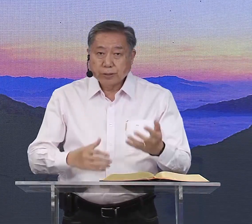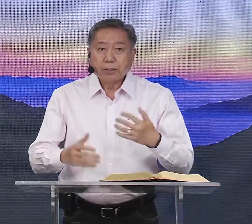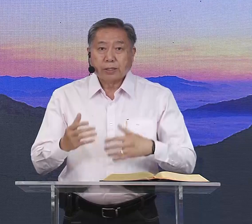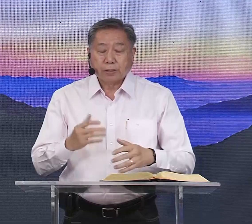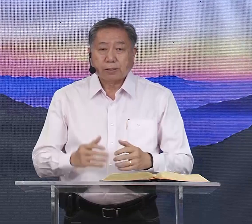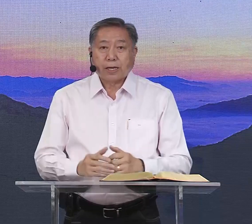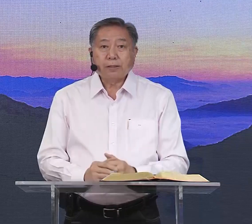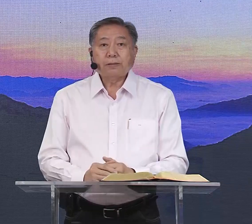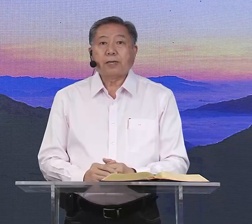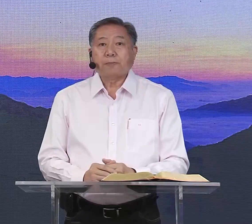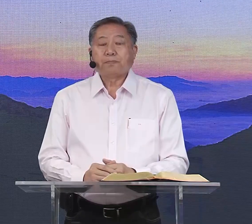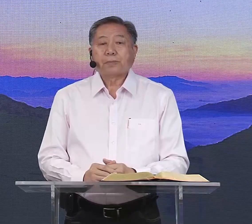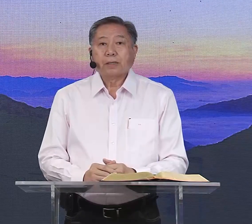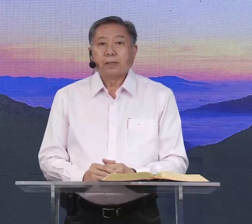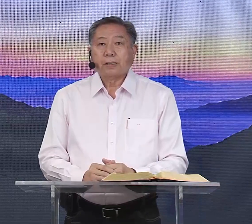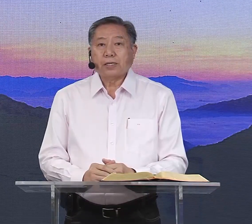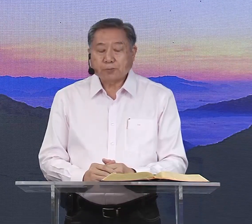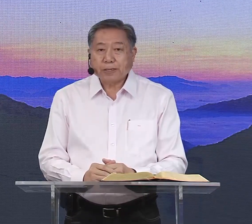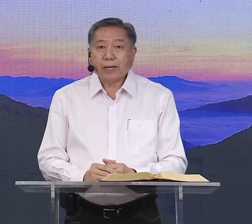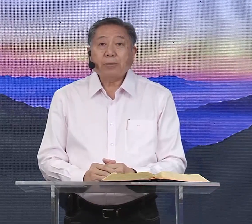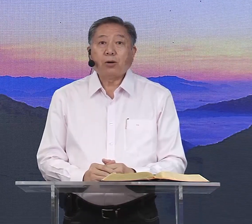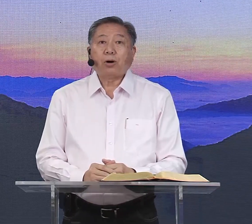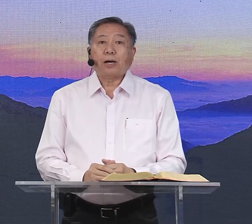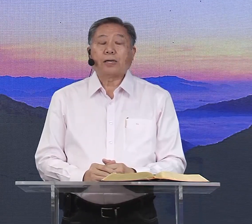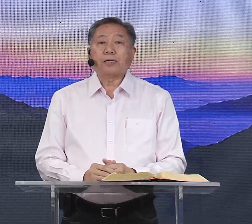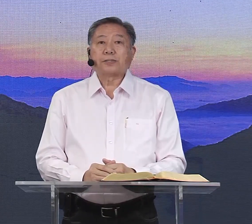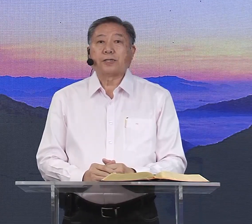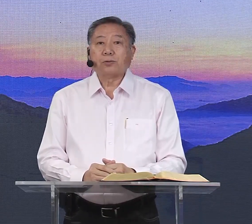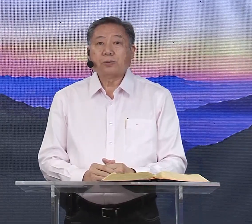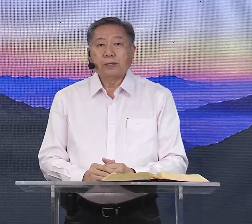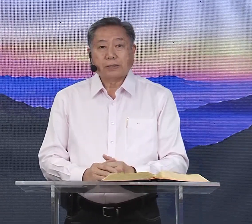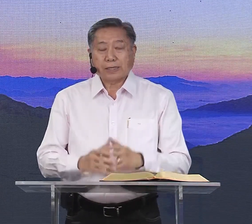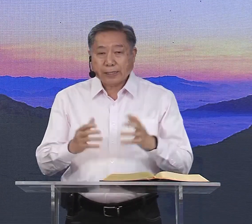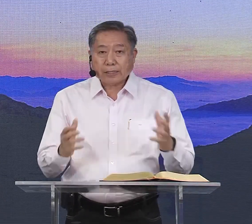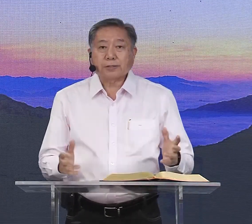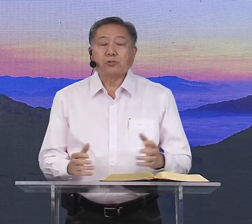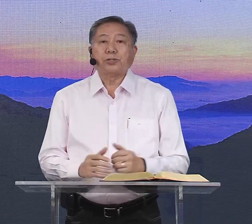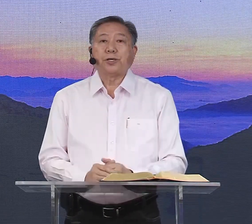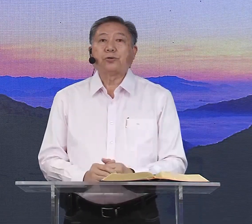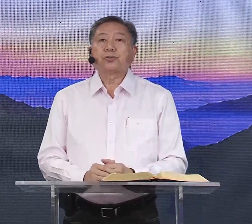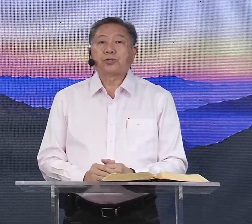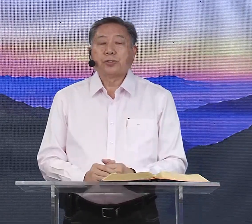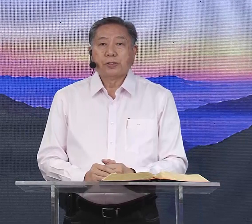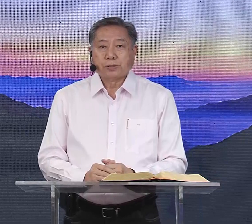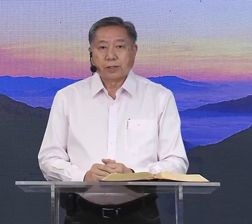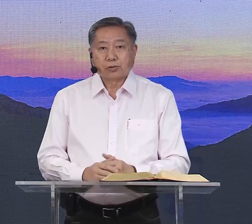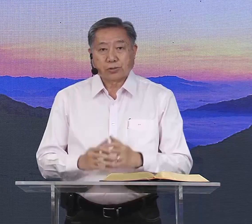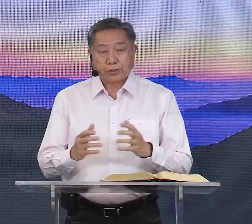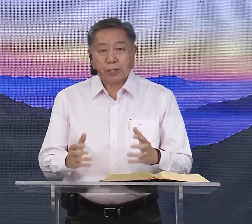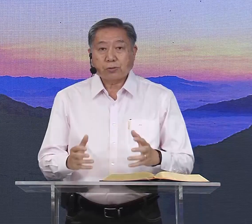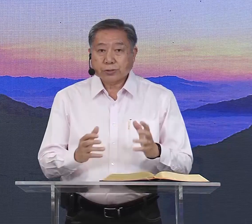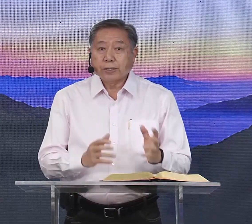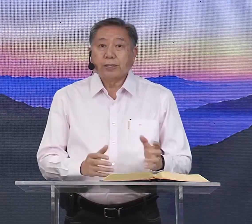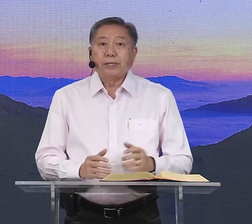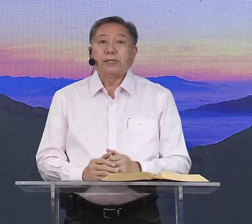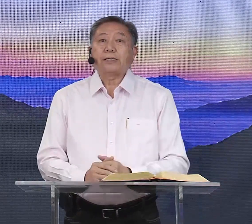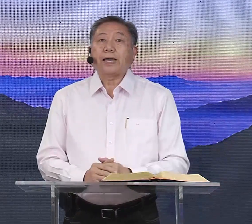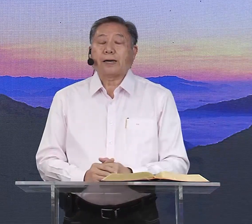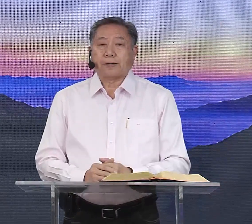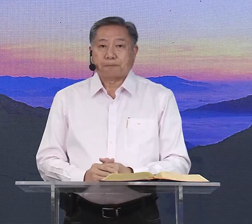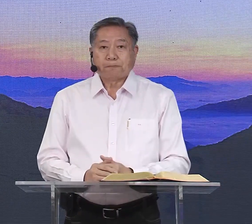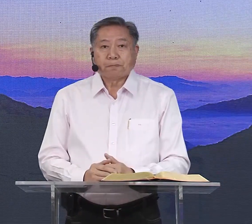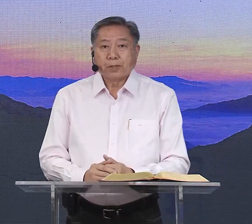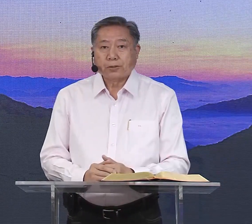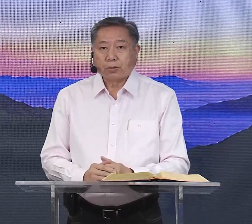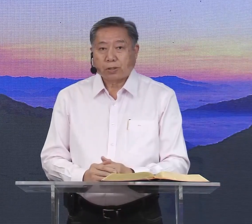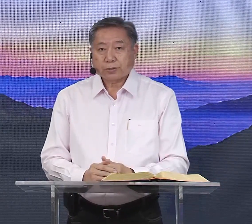preciso ainda explicar melhor a questão da criação de Deus, né, dos céus e da